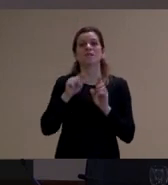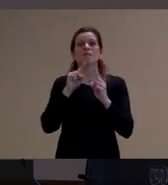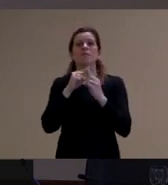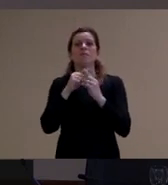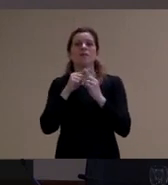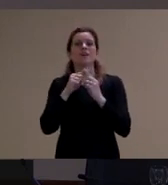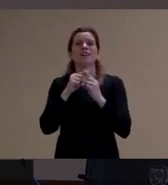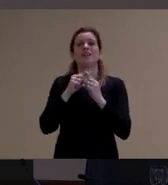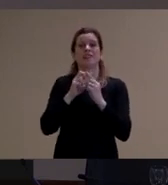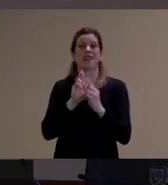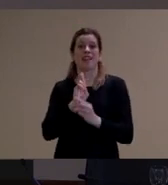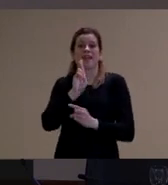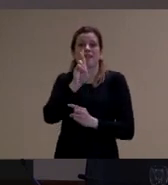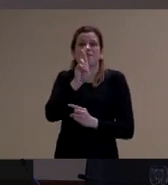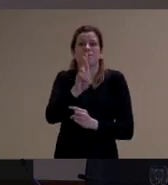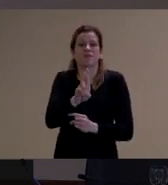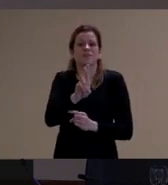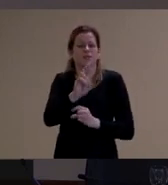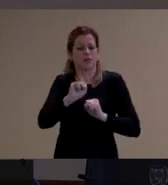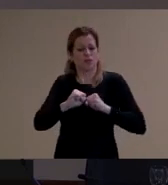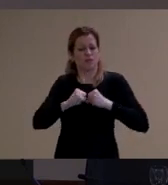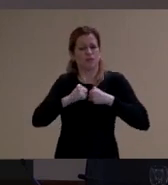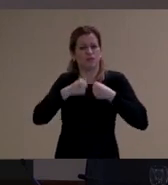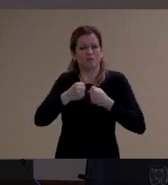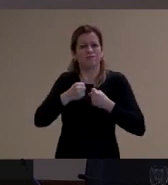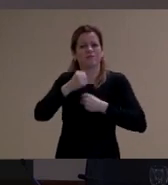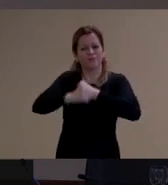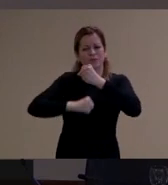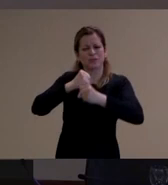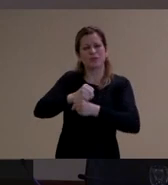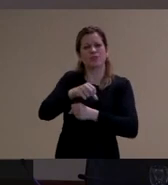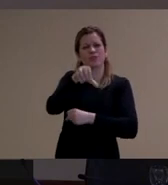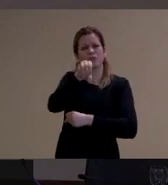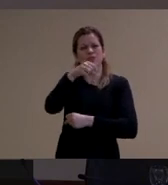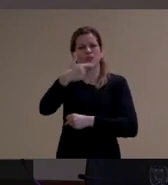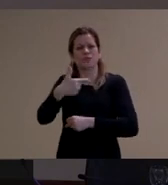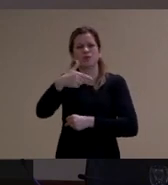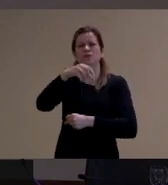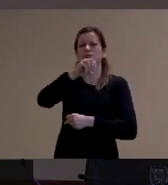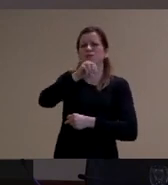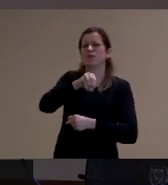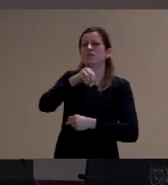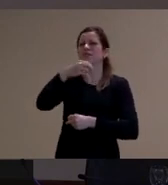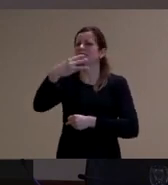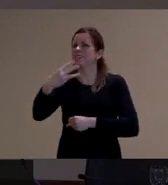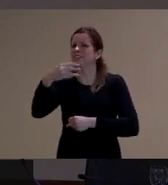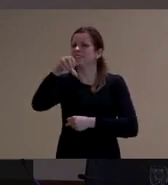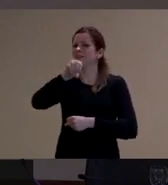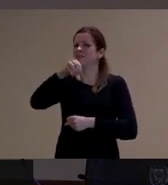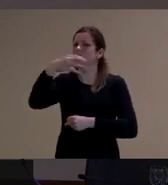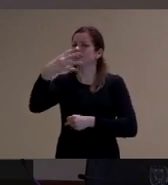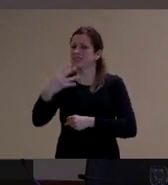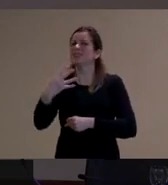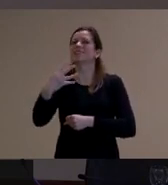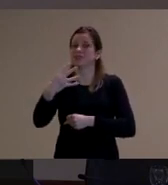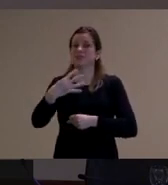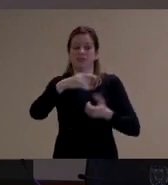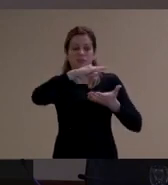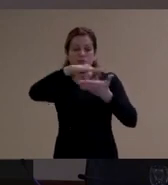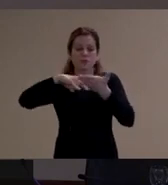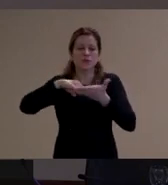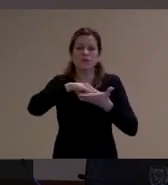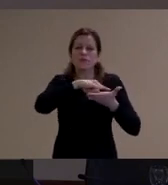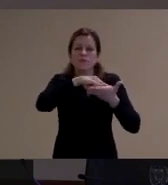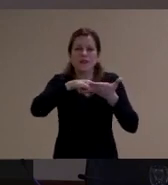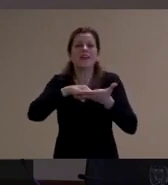esforço coletivo desde 92 93 94 né naqueles documentos das carinhas